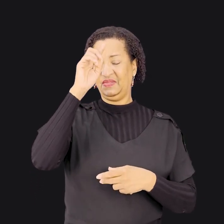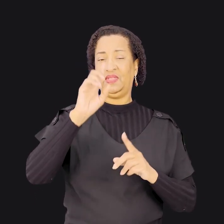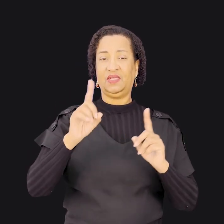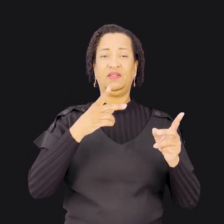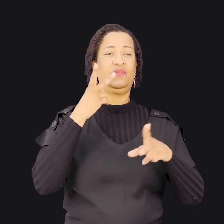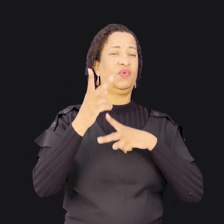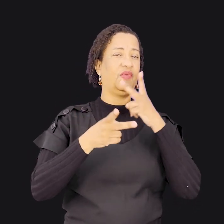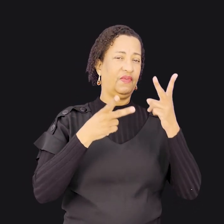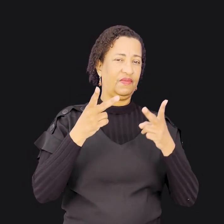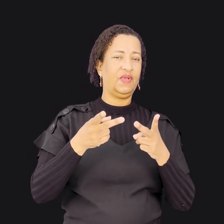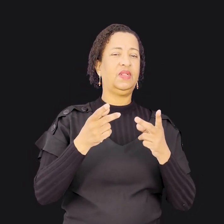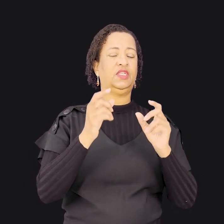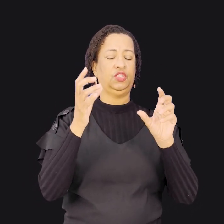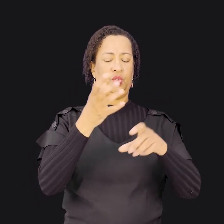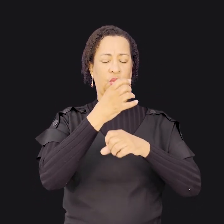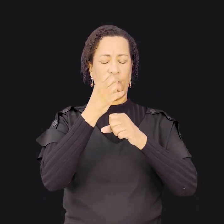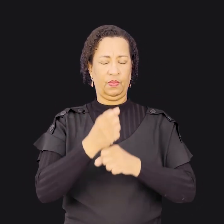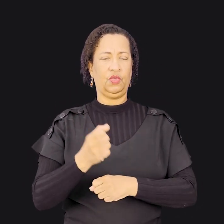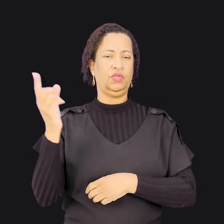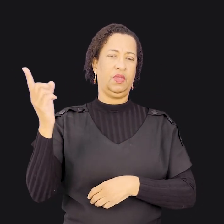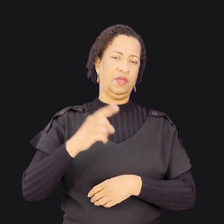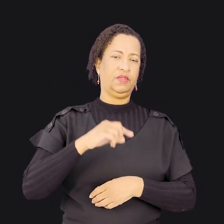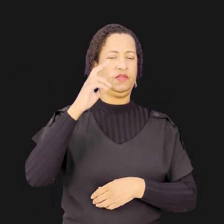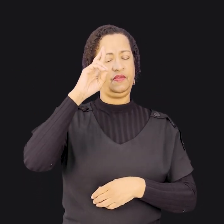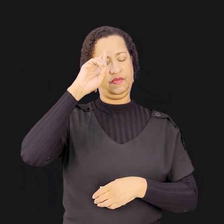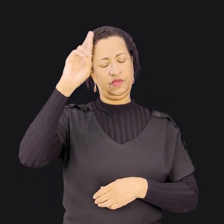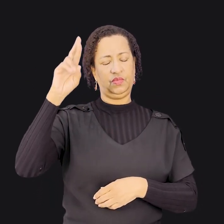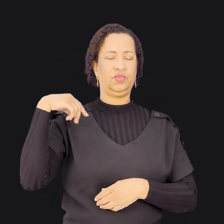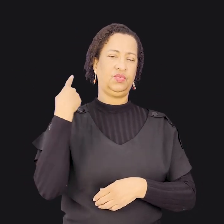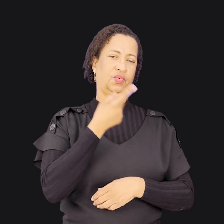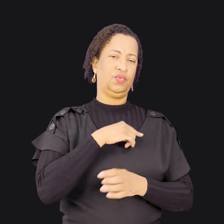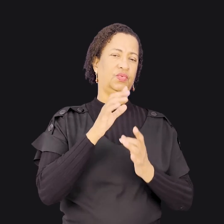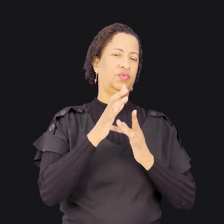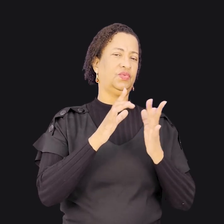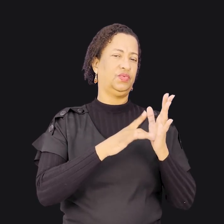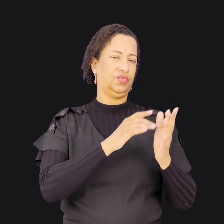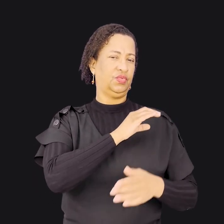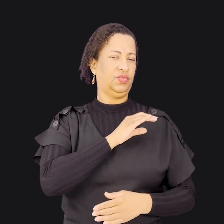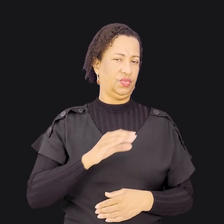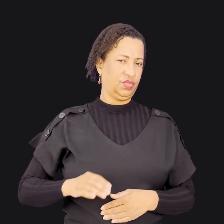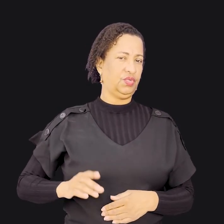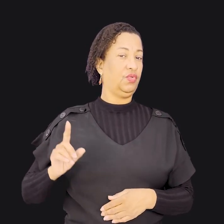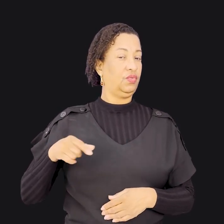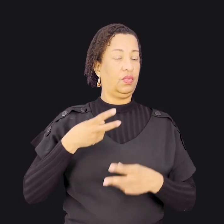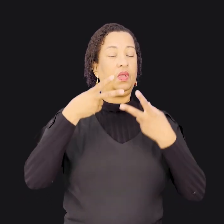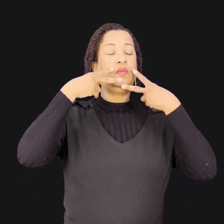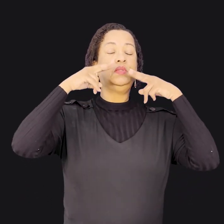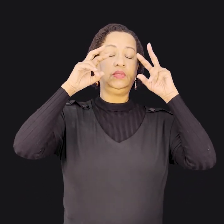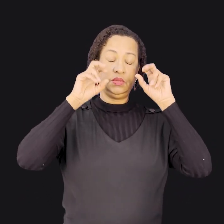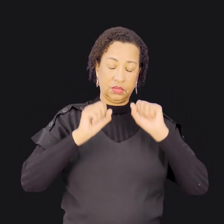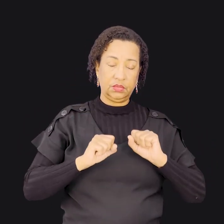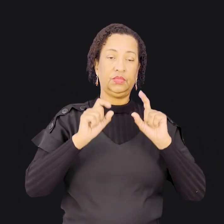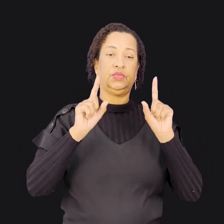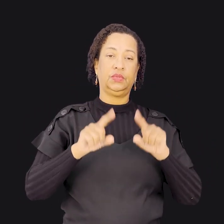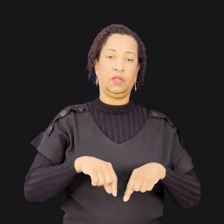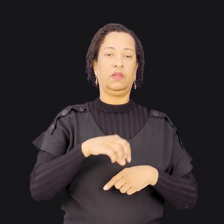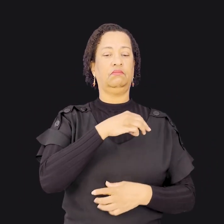a respeito do poder e da vinda de nosso Senhor Jesus Cristo. Ao contrário, nós somos testemunhas oculares da sua